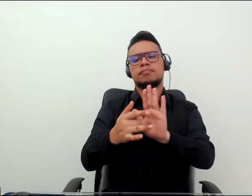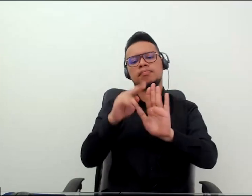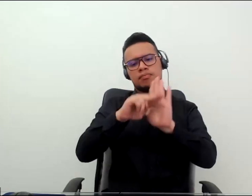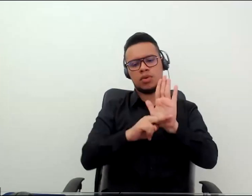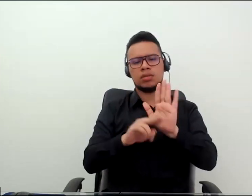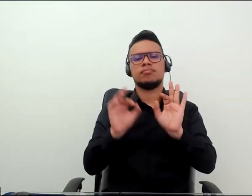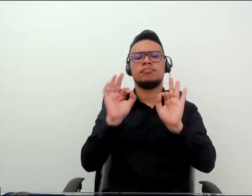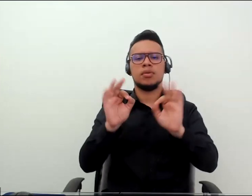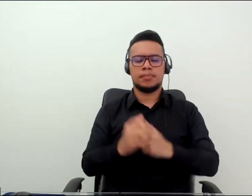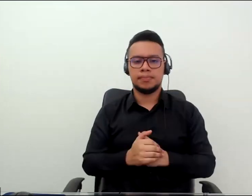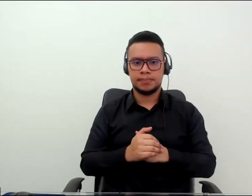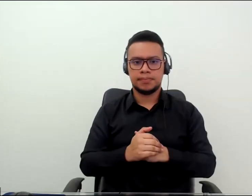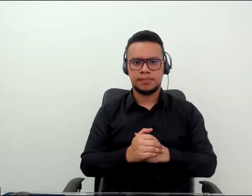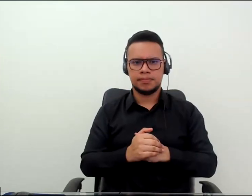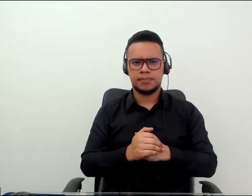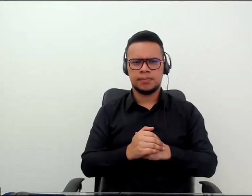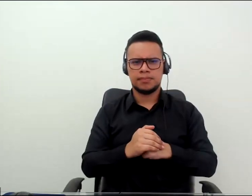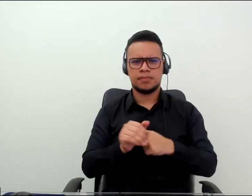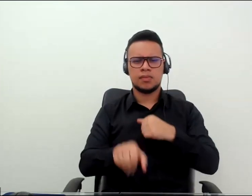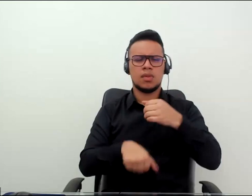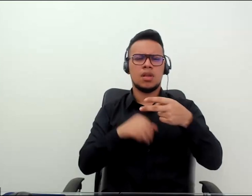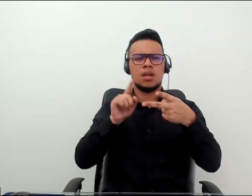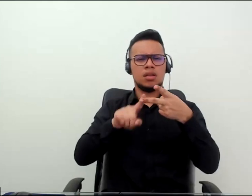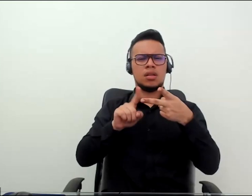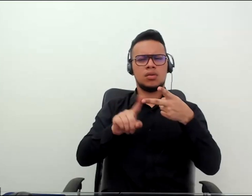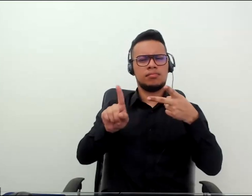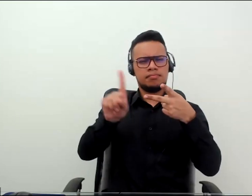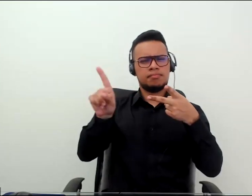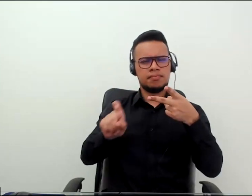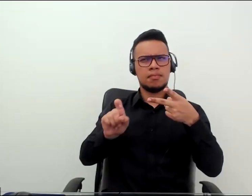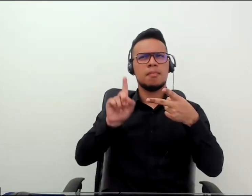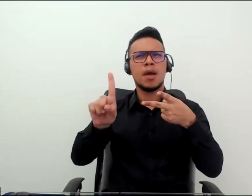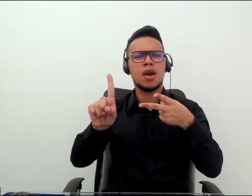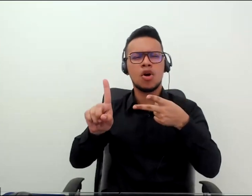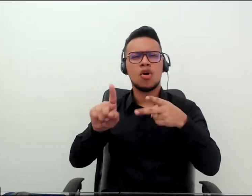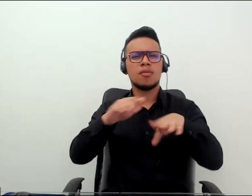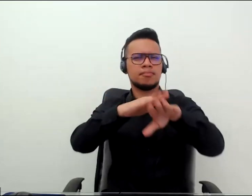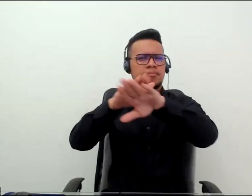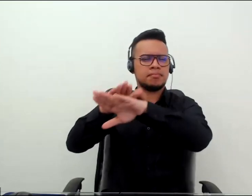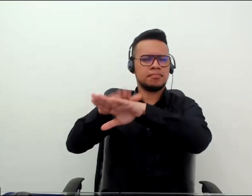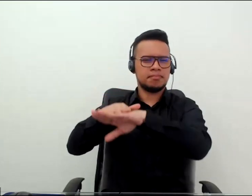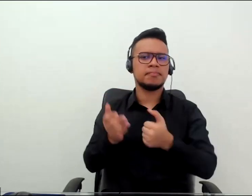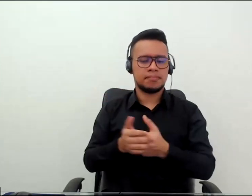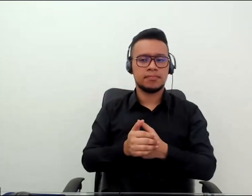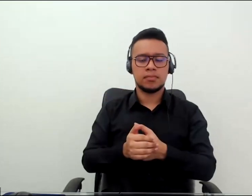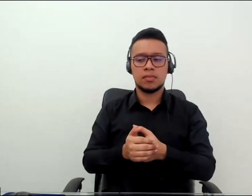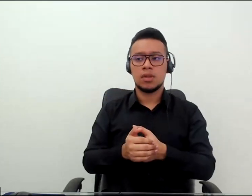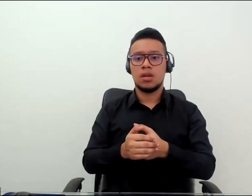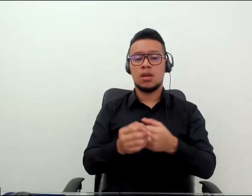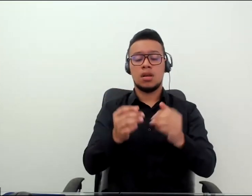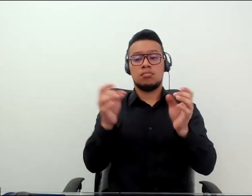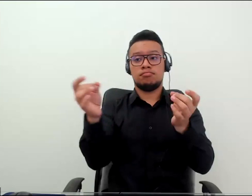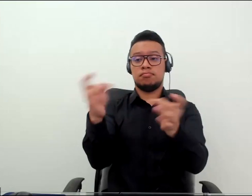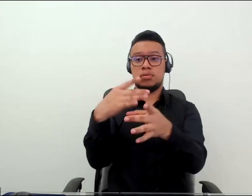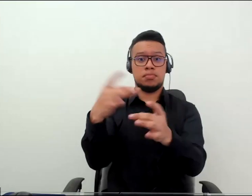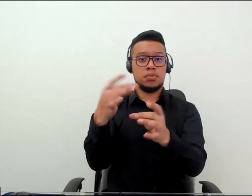una segunda una siguiente pregunta pero antes una invitación como ustedes comprenderán atender preguntas de 1500 personas